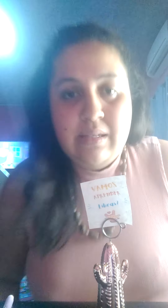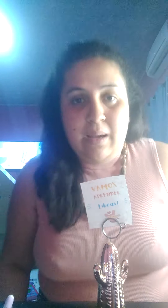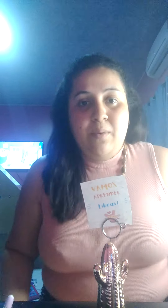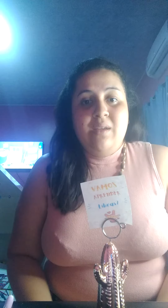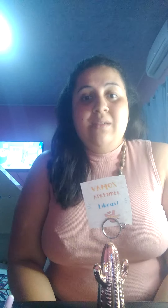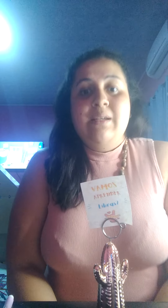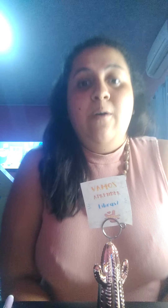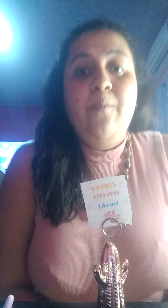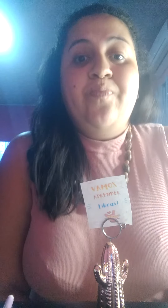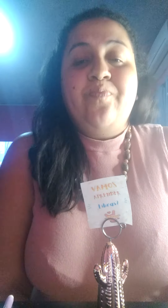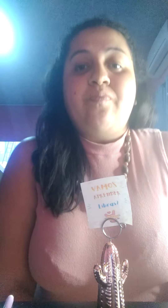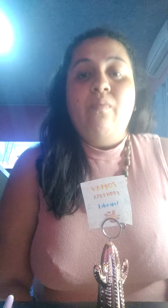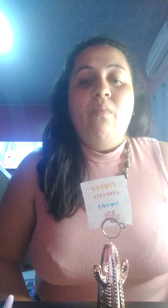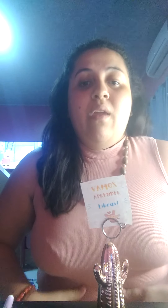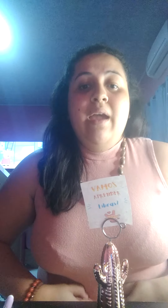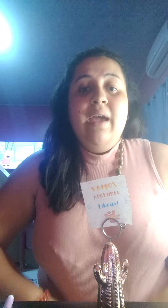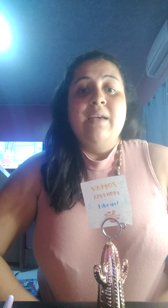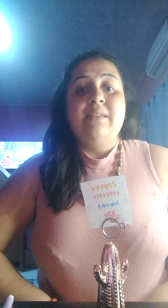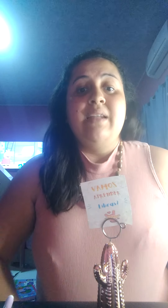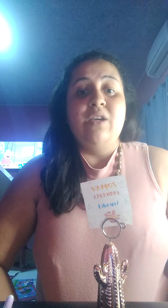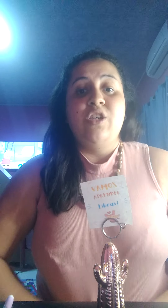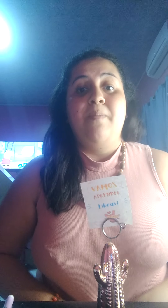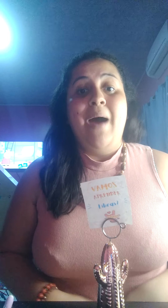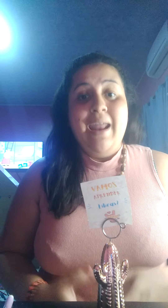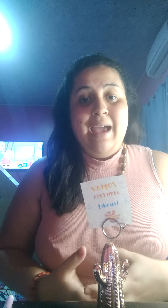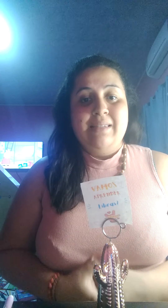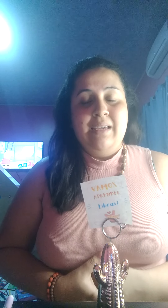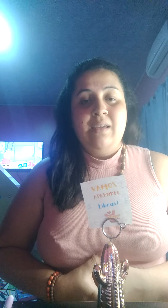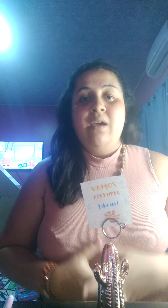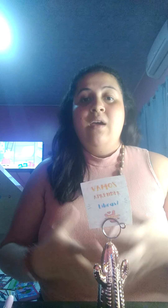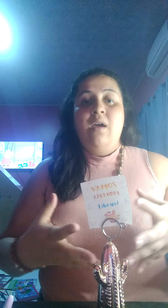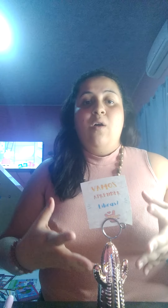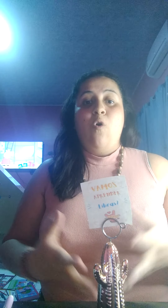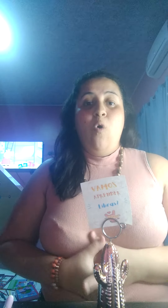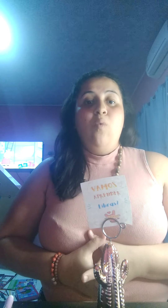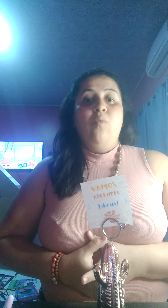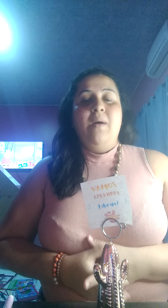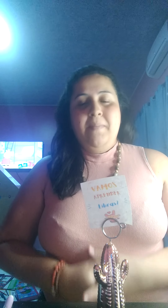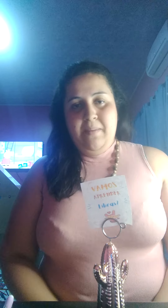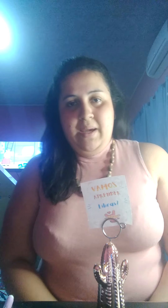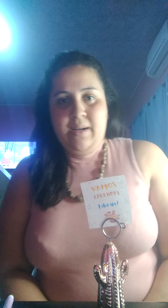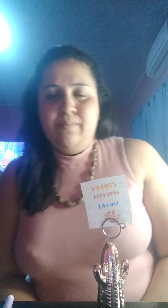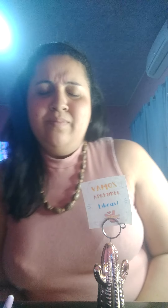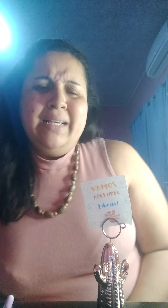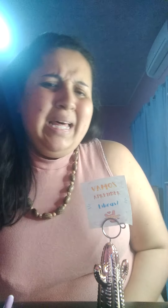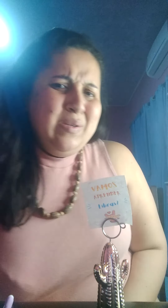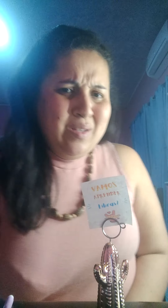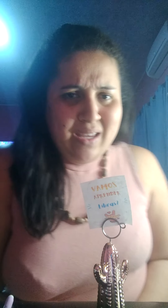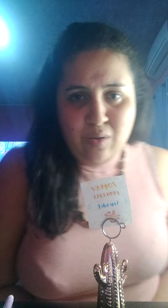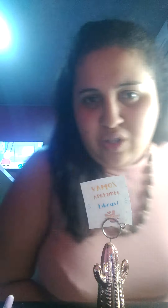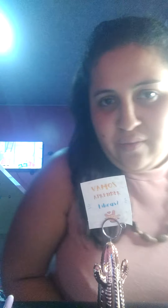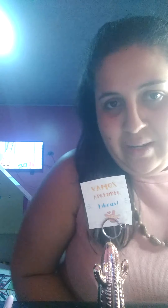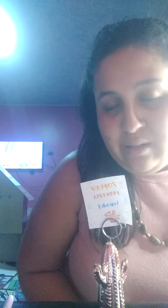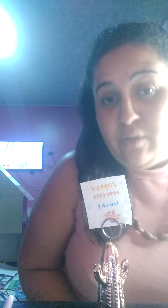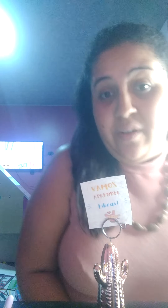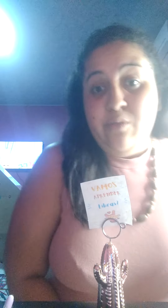exemplo, que são sinais que parecem com uma mímica. Glaucia, o que tu estás falando? Eu tô falando de uma